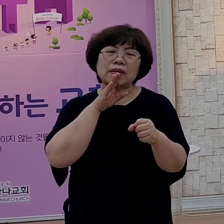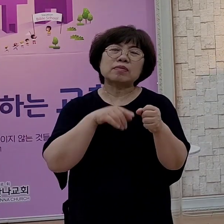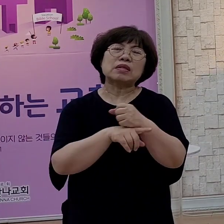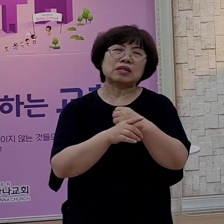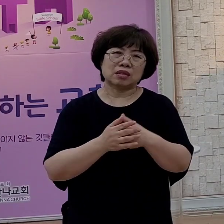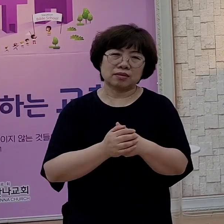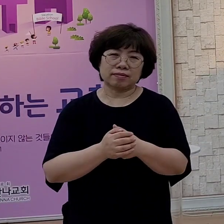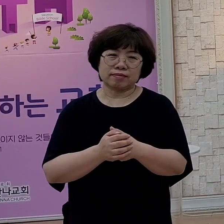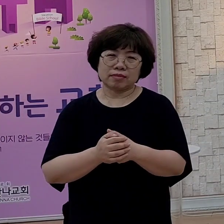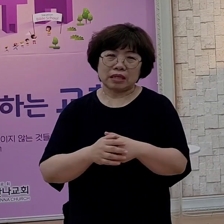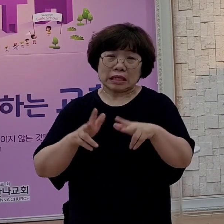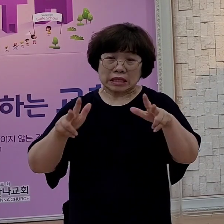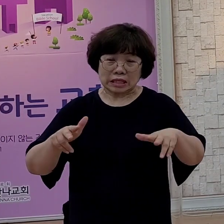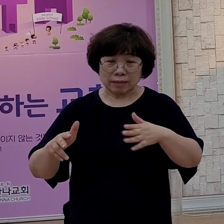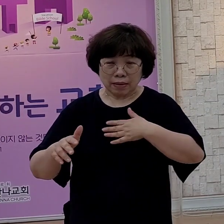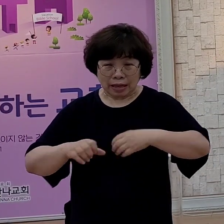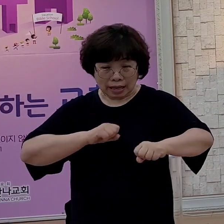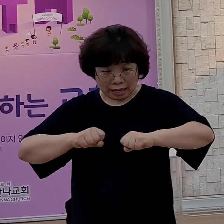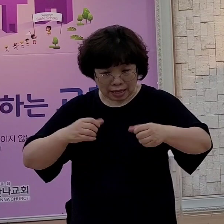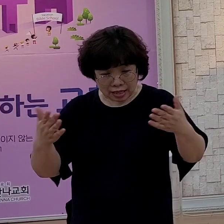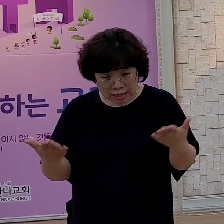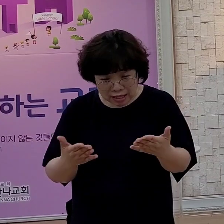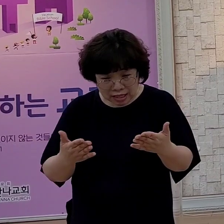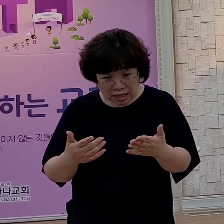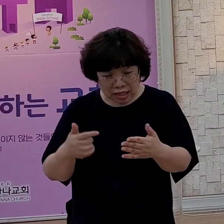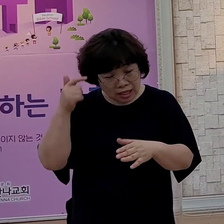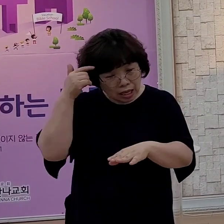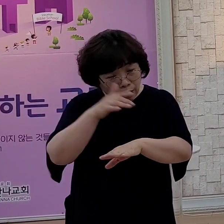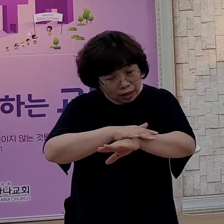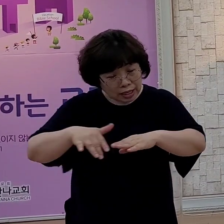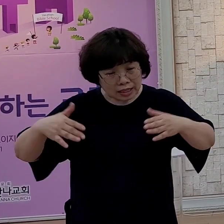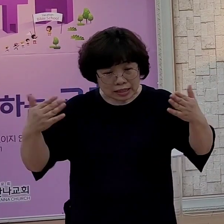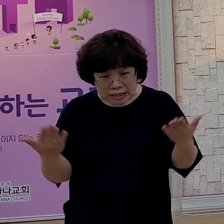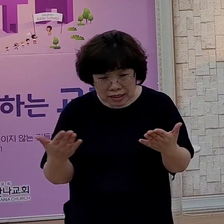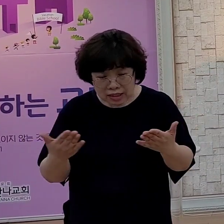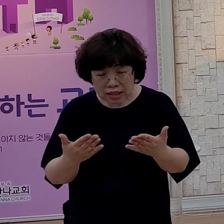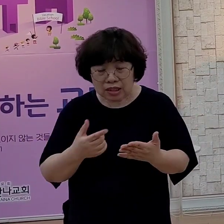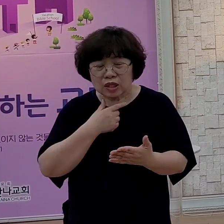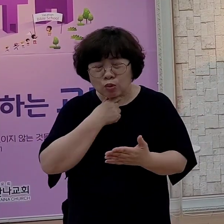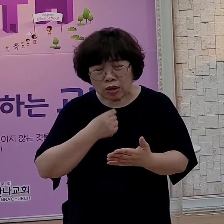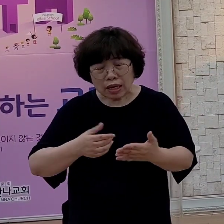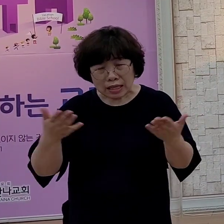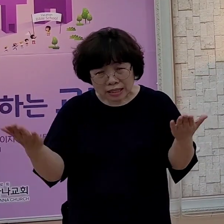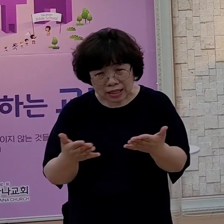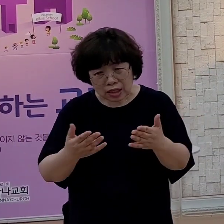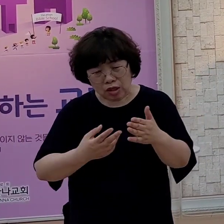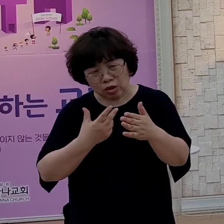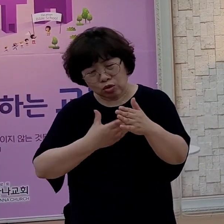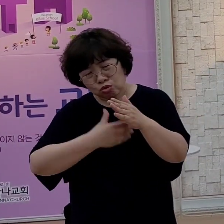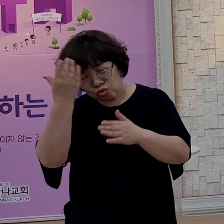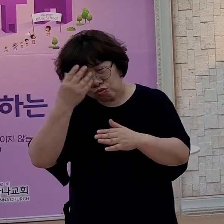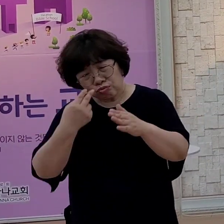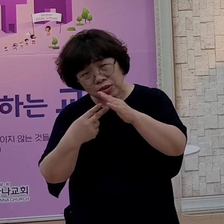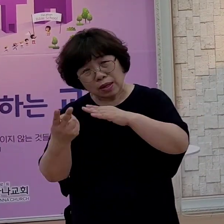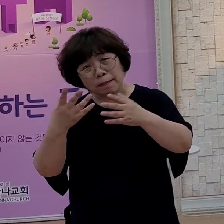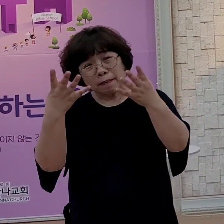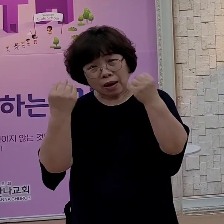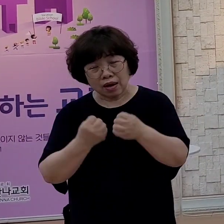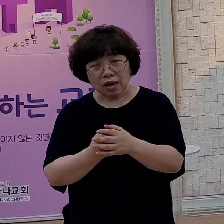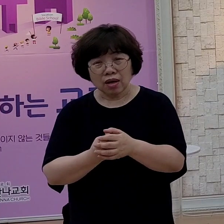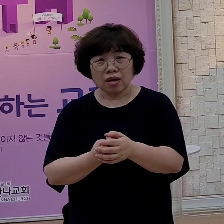정말 지금 우리가 하고 있는 일들, 그리고 내가 하고 싶은 일들, 내 꿈들, 비전들 많아요.